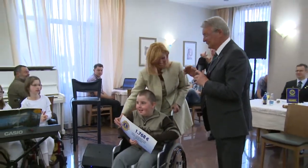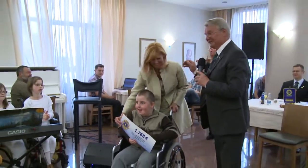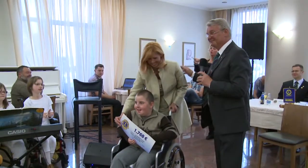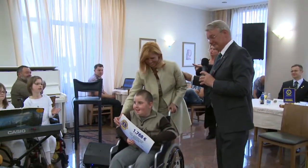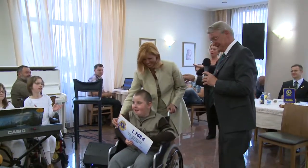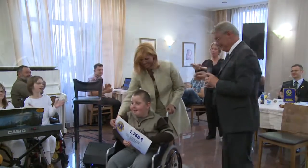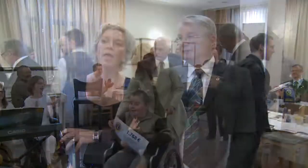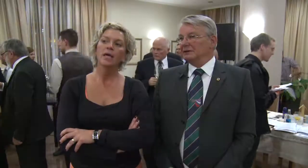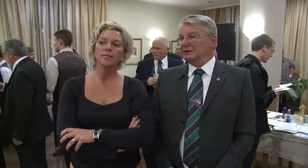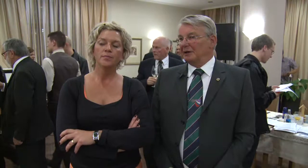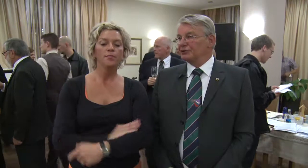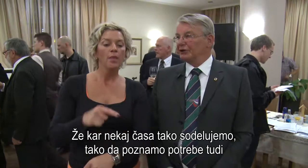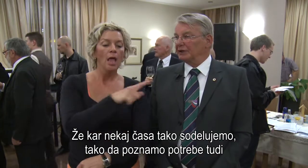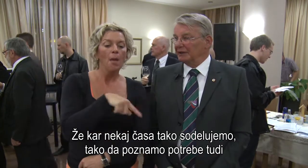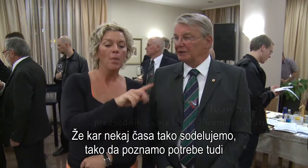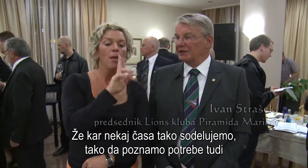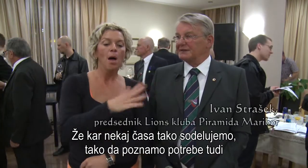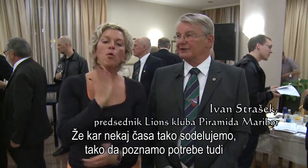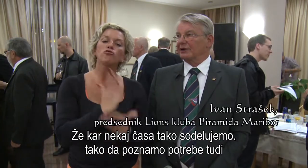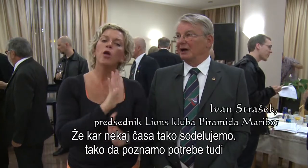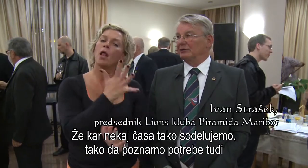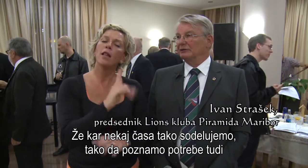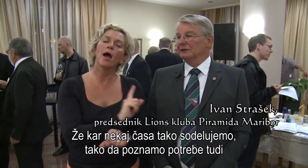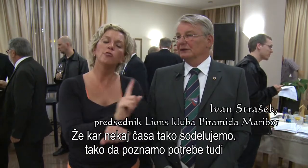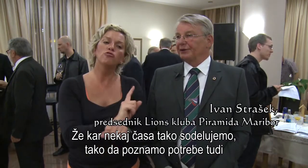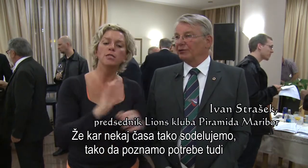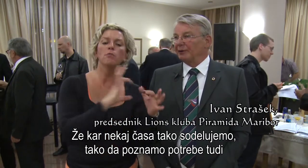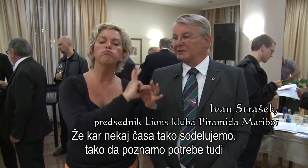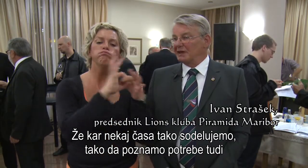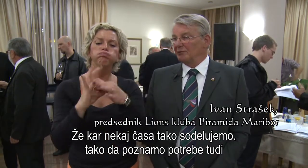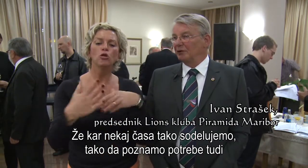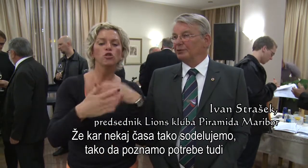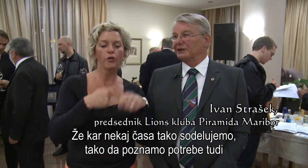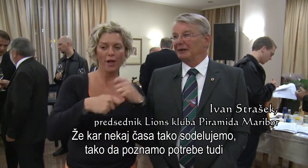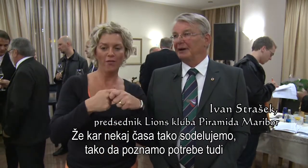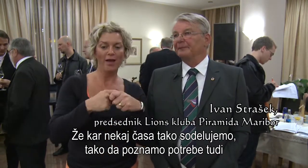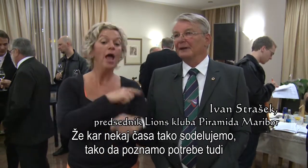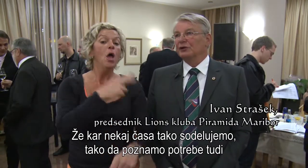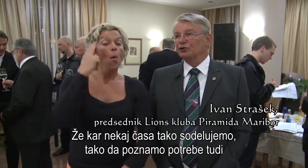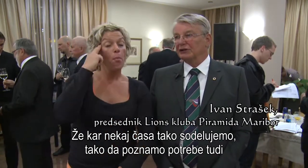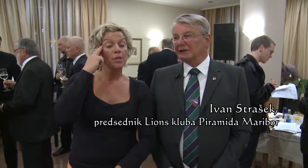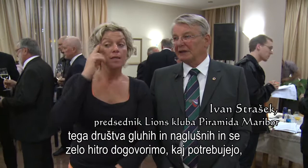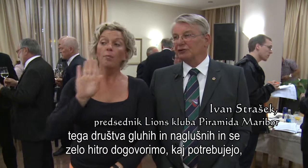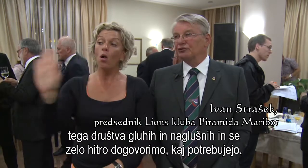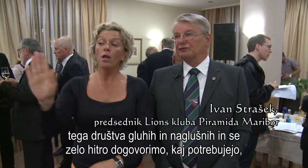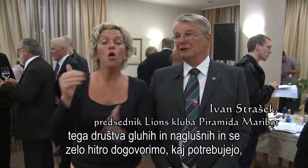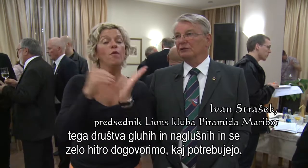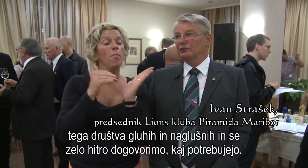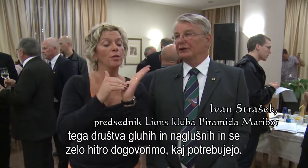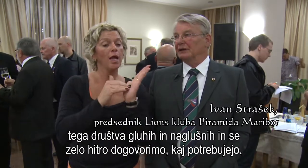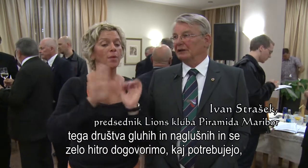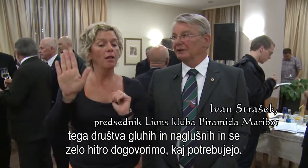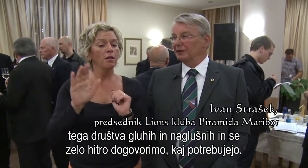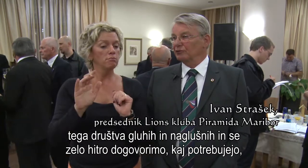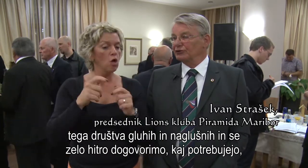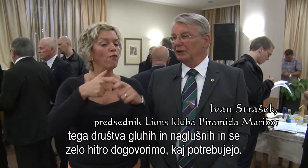hvala. Mi imamo že kar nekaj časa sodelavo, tako da poznamo potrebe tudi tega društva